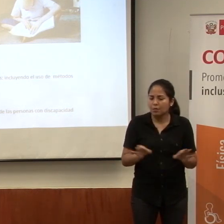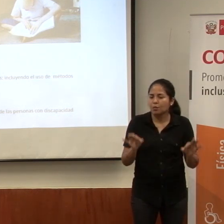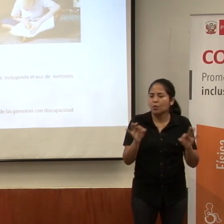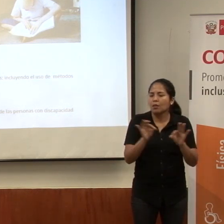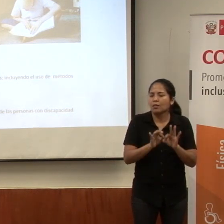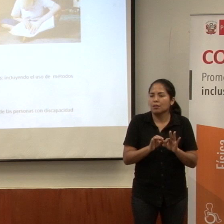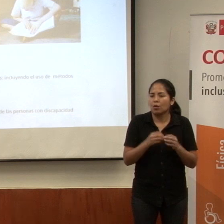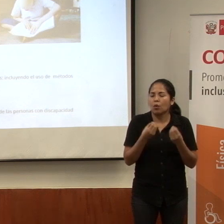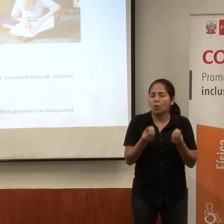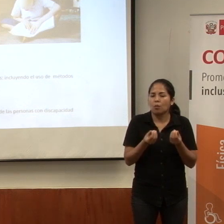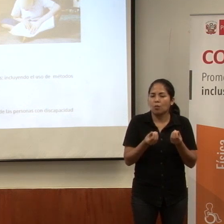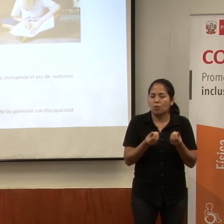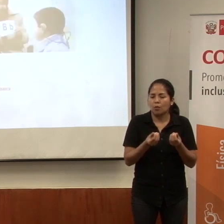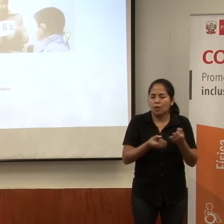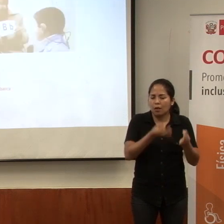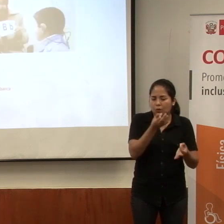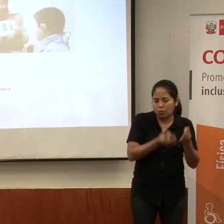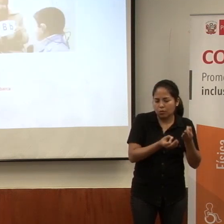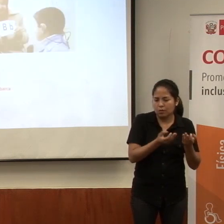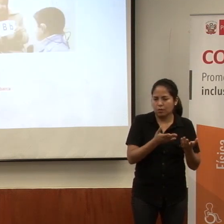de hacer o no justicia, ¿no es cierto?